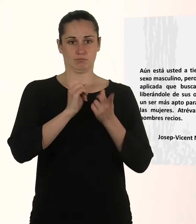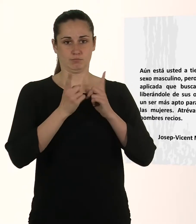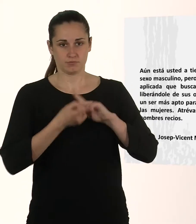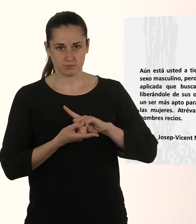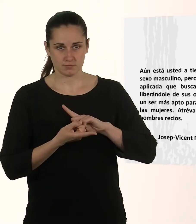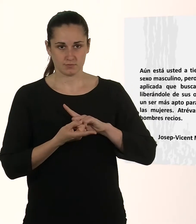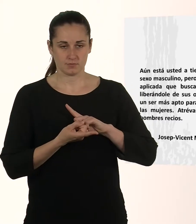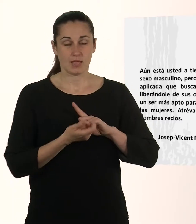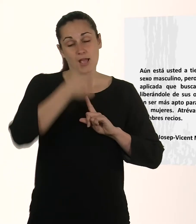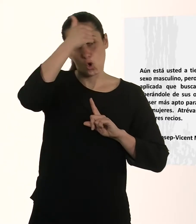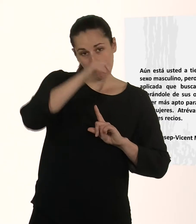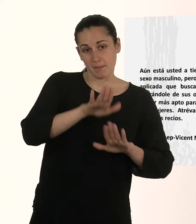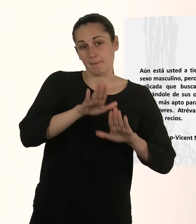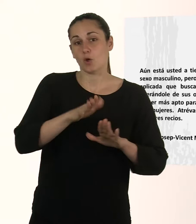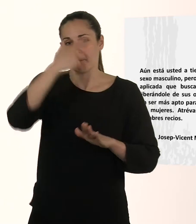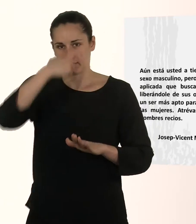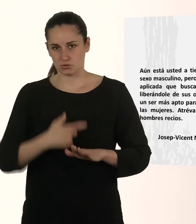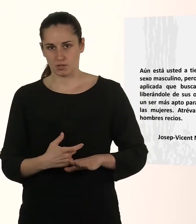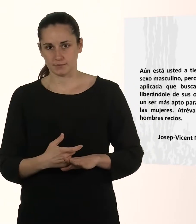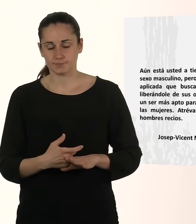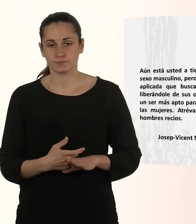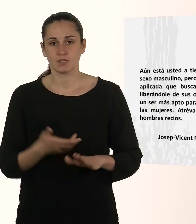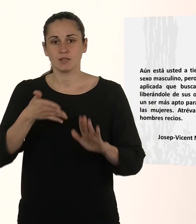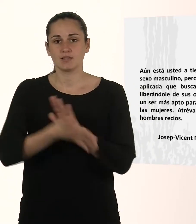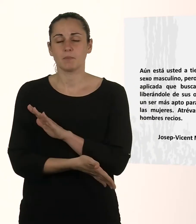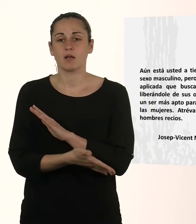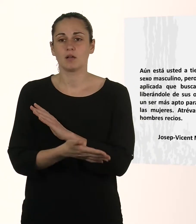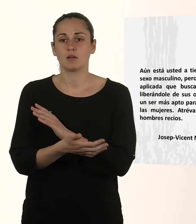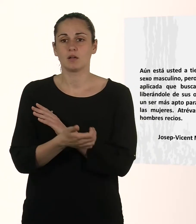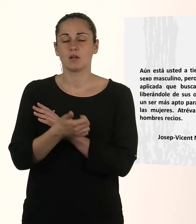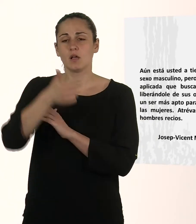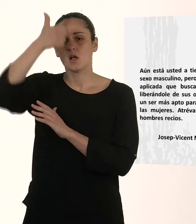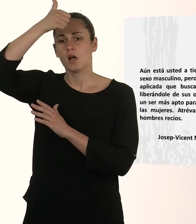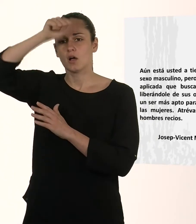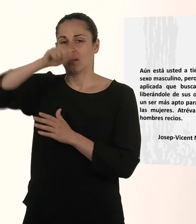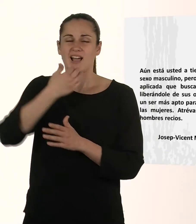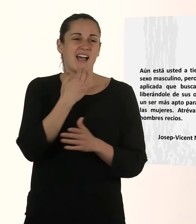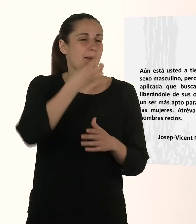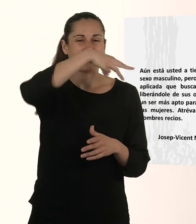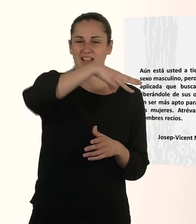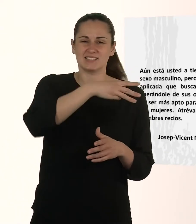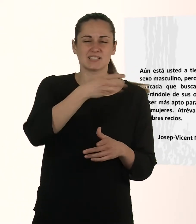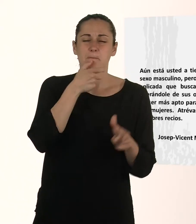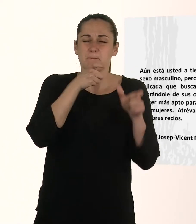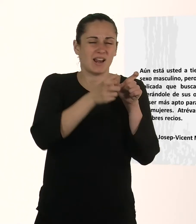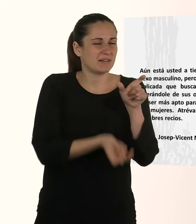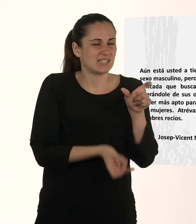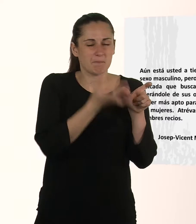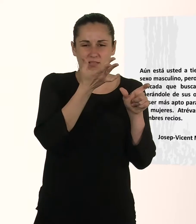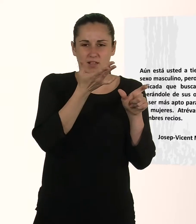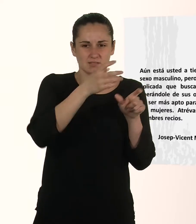pero persona. La androterapia. A Márquez le encantaba inventarse palabras, ¿vale? Y le encantaba